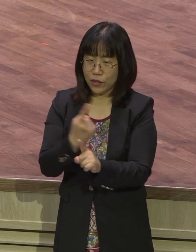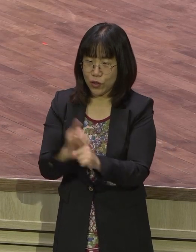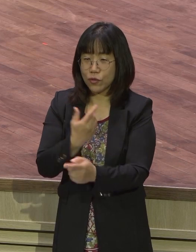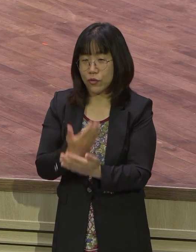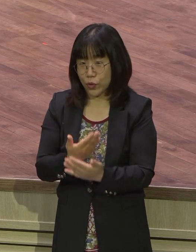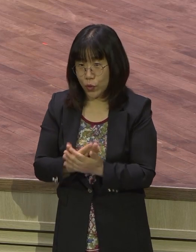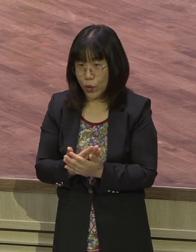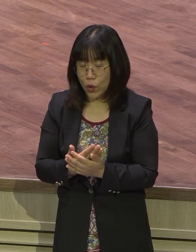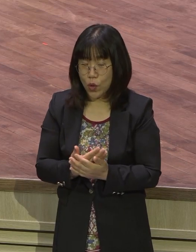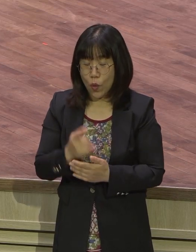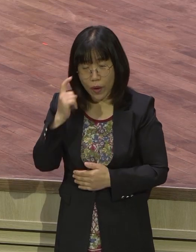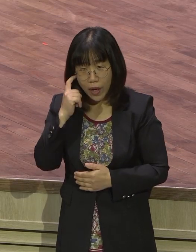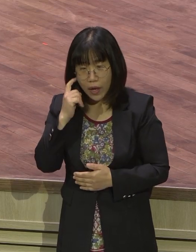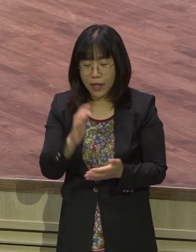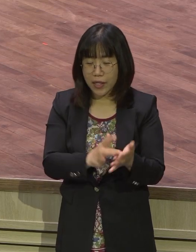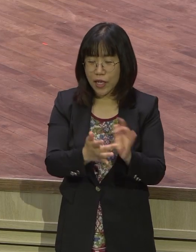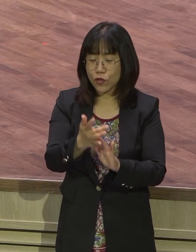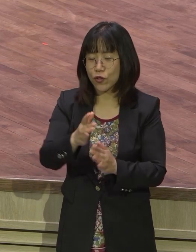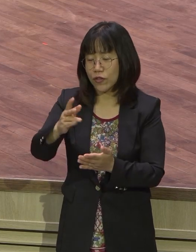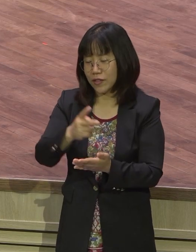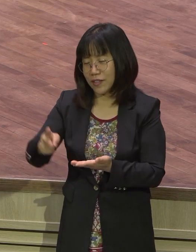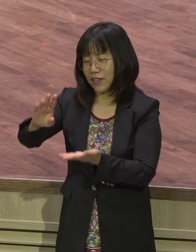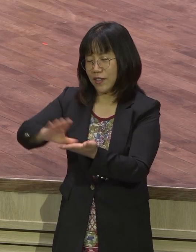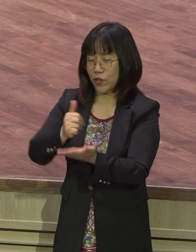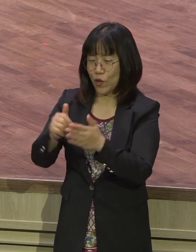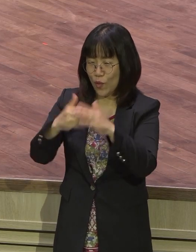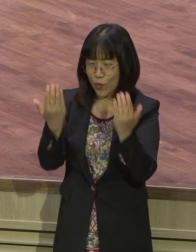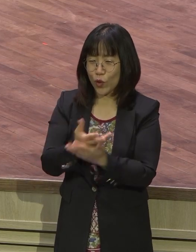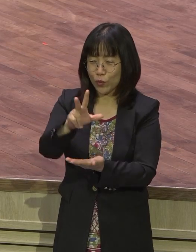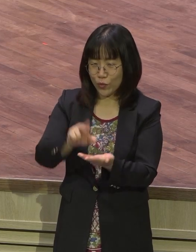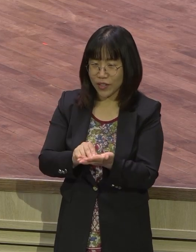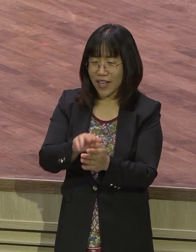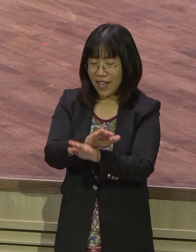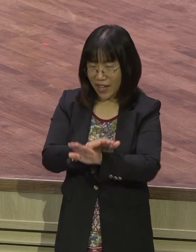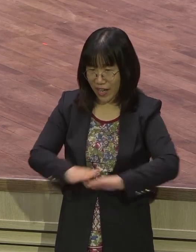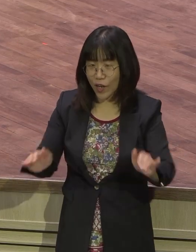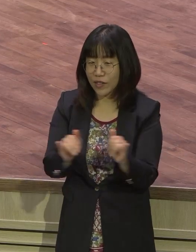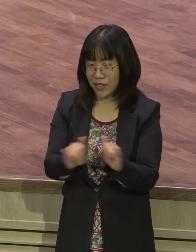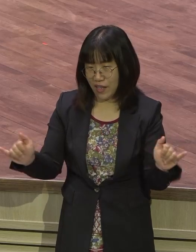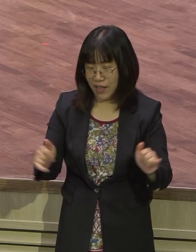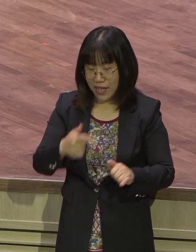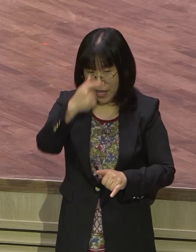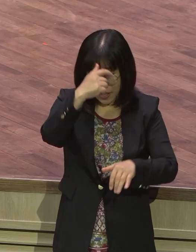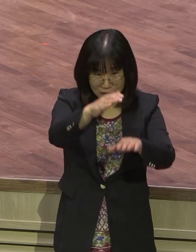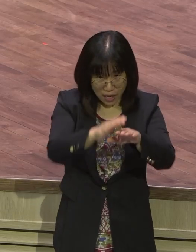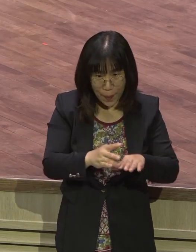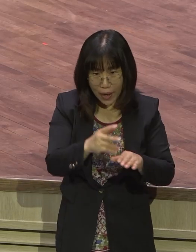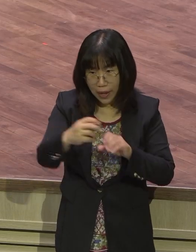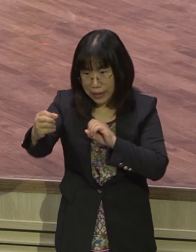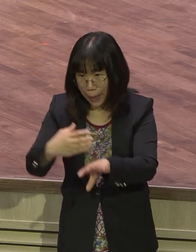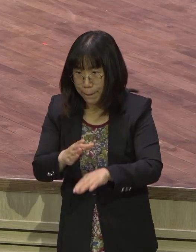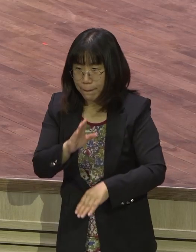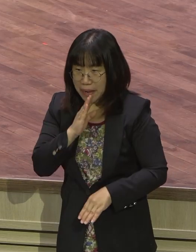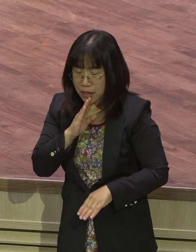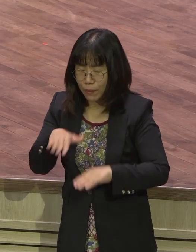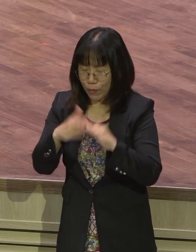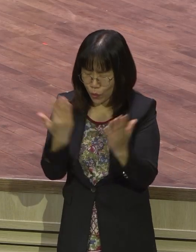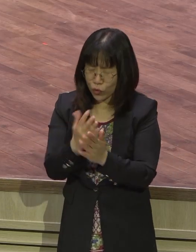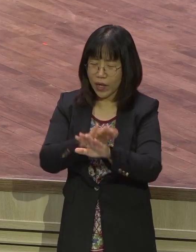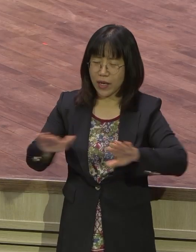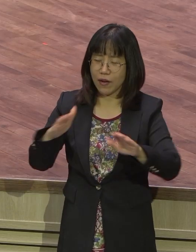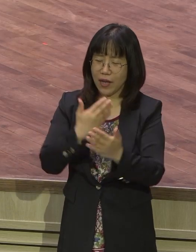왜? 예수가 그것이 또 모든 것이 해결자니까 하나님 이 예배가 답이라 그랬는데 예배 통해서 모든 것이 해결되게 해달라고 주의하면서